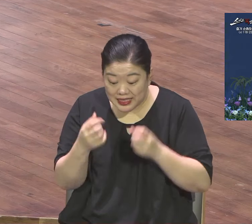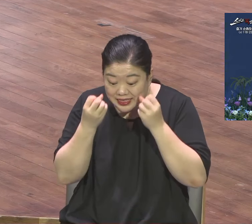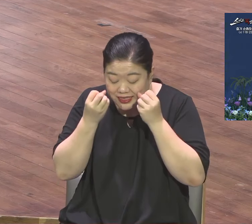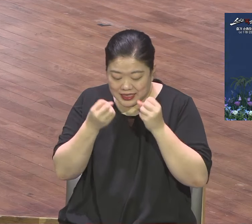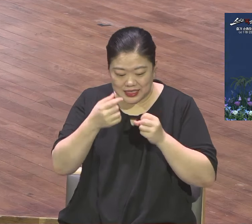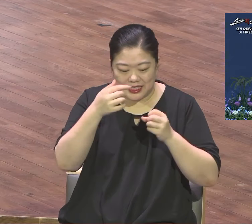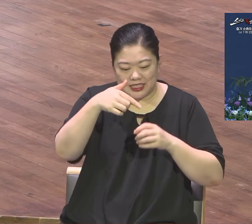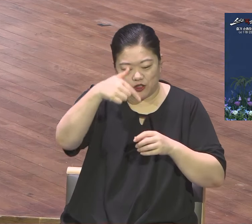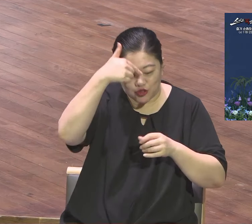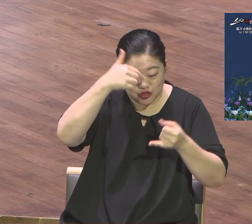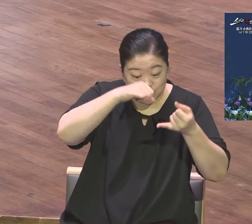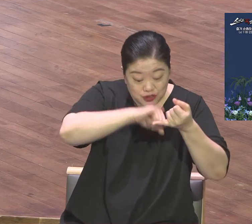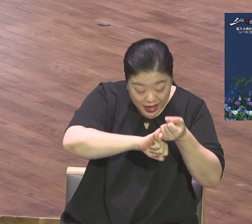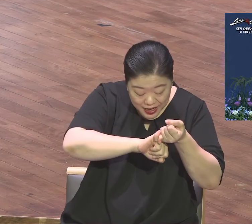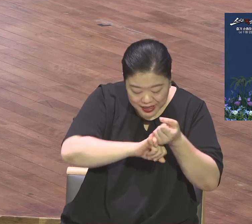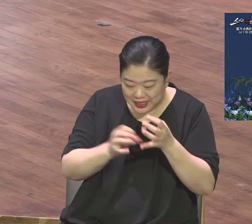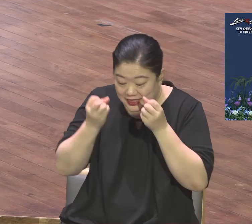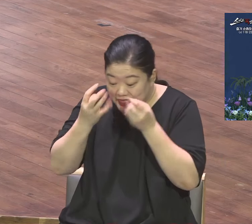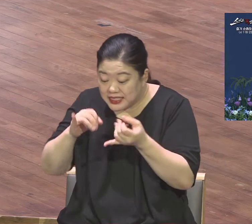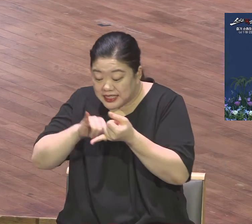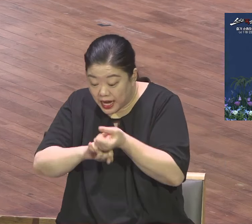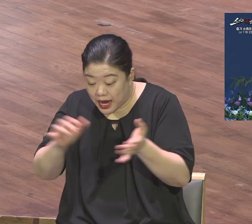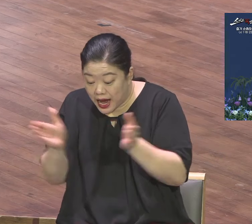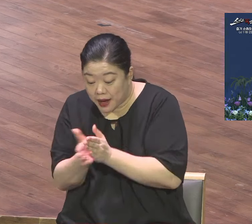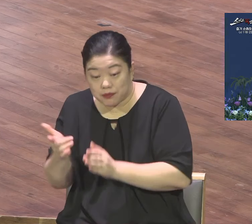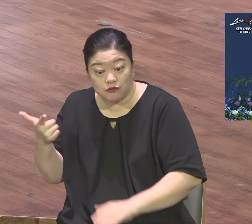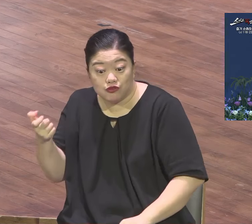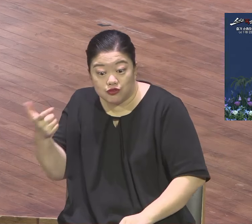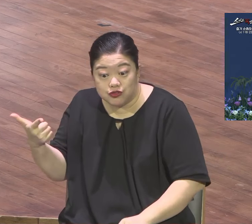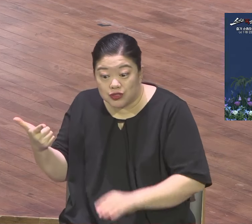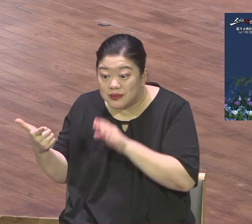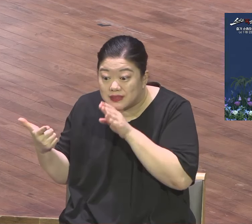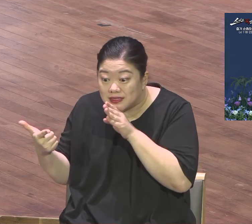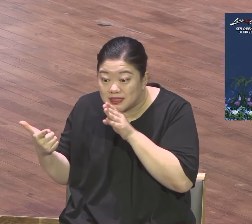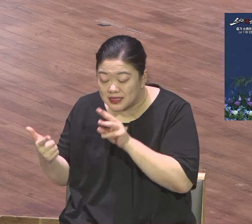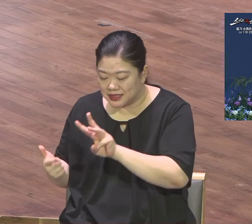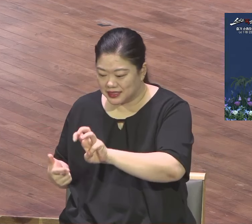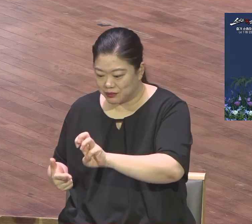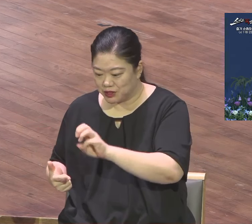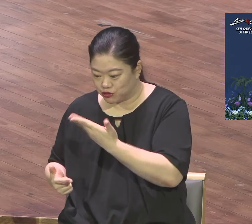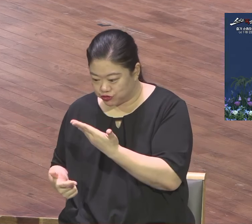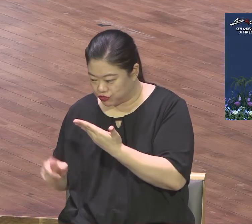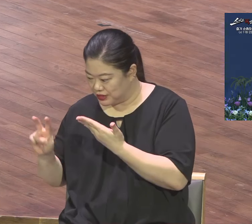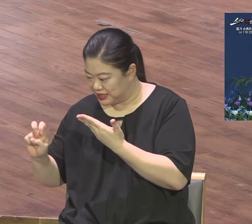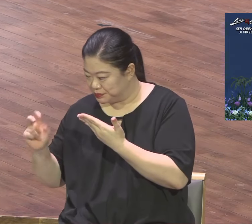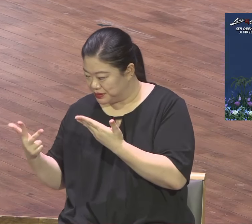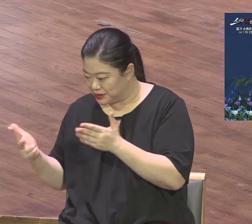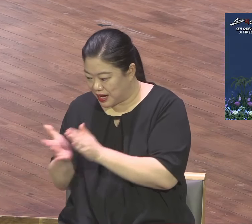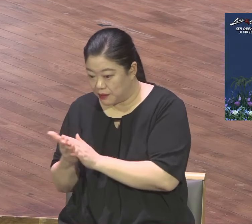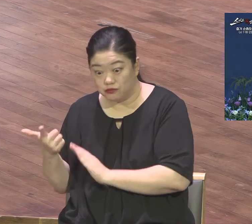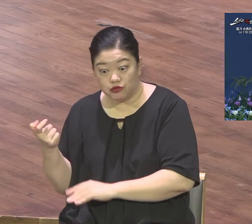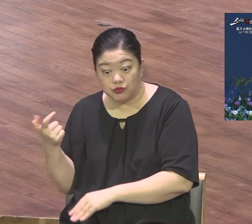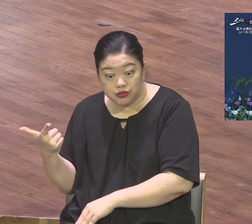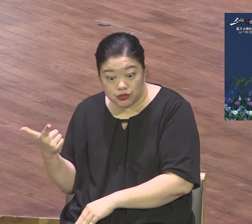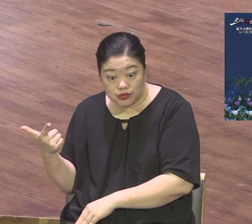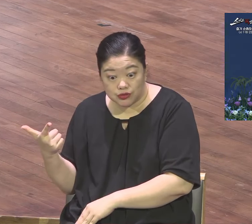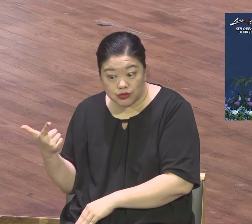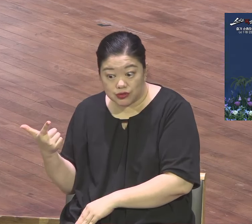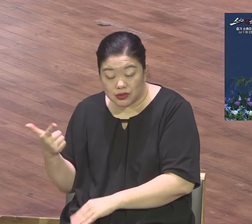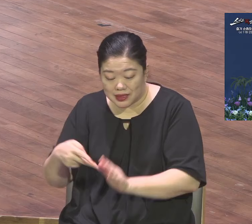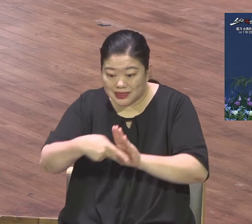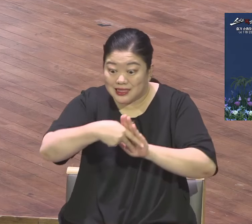66권이잖아요. 신구약 66권인데 참 신기하게도 66권의 축소판이 이사야서예요.